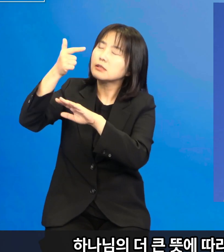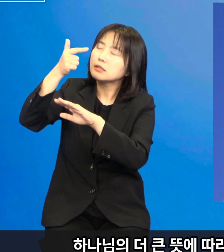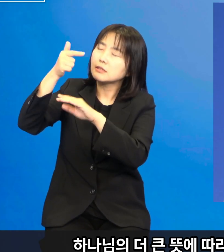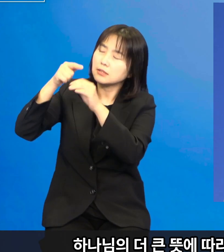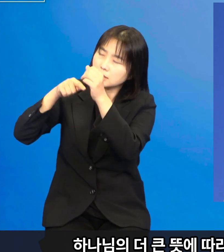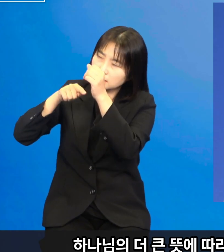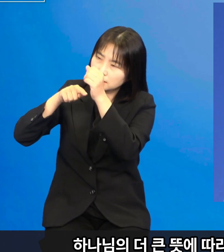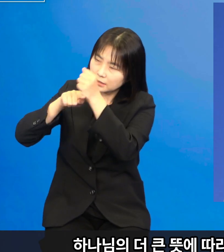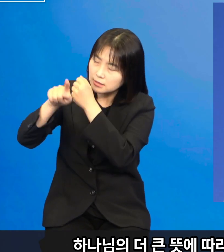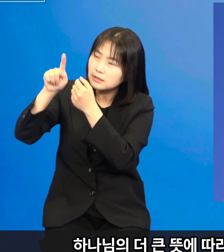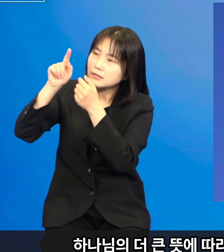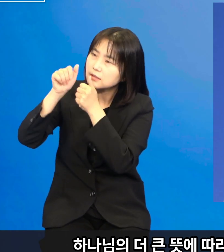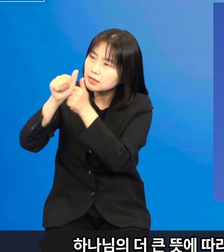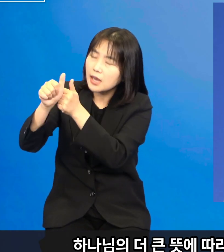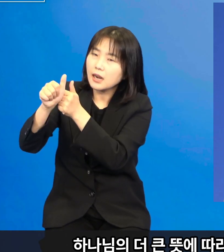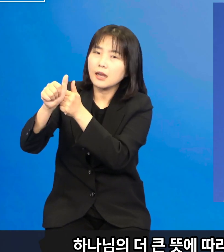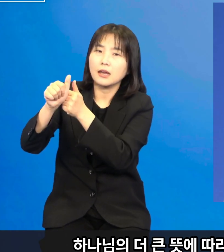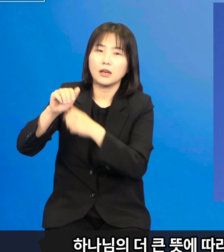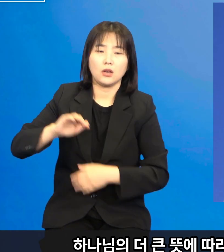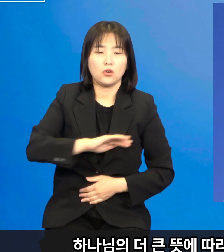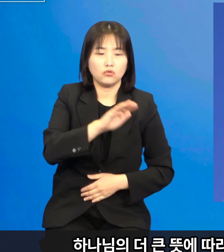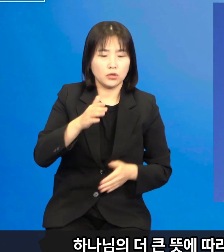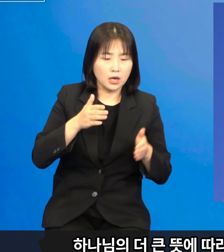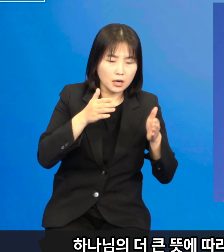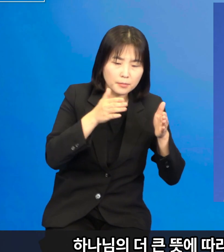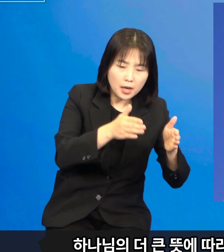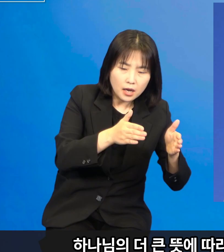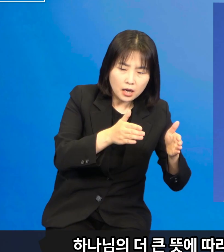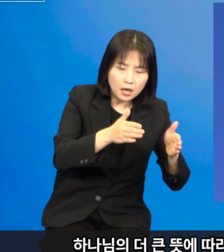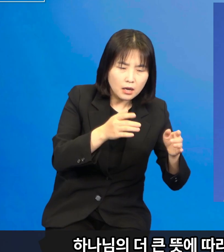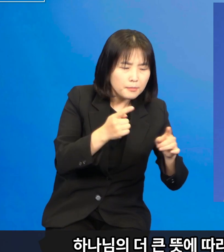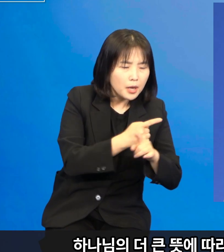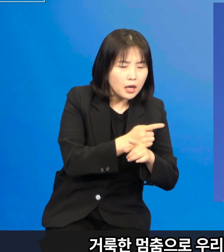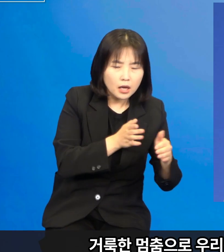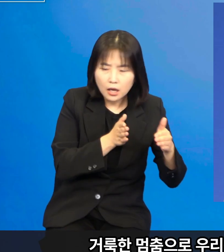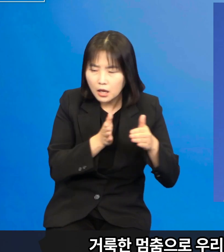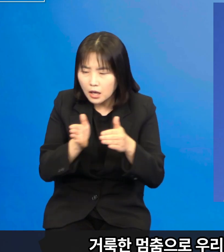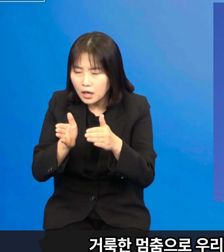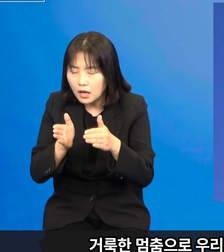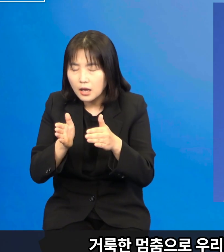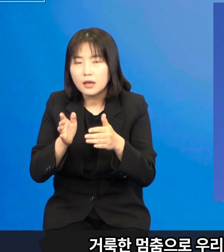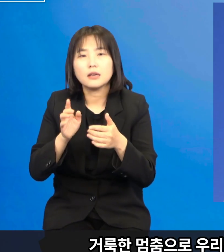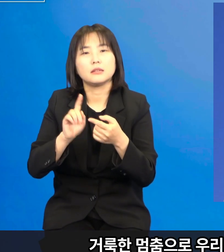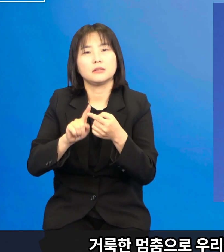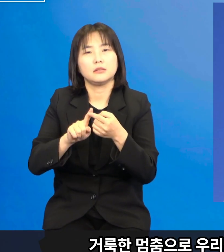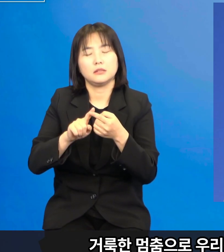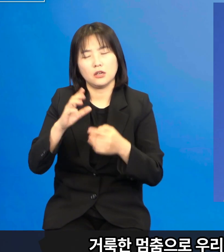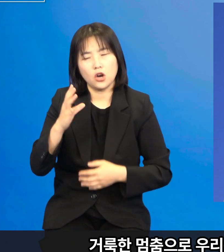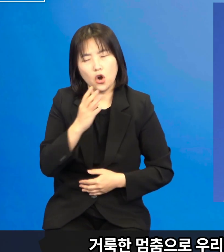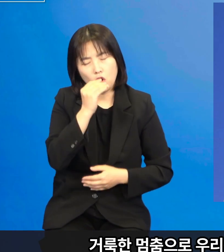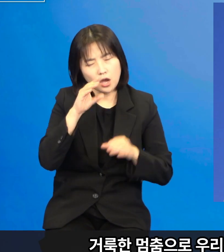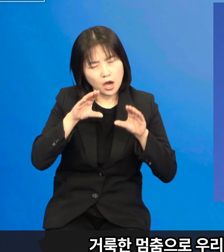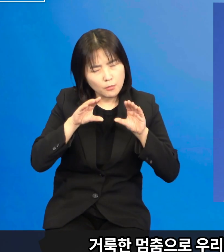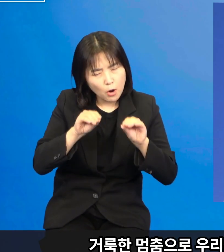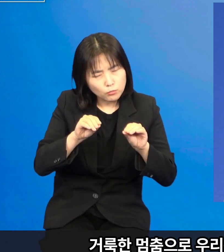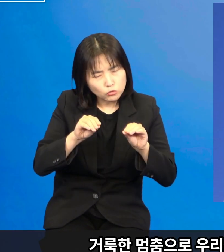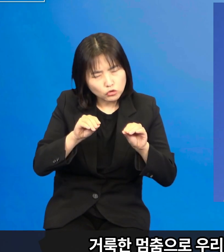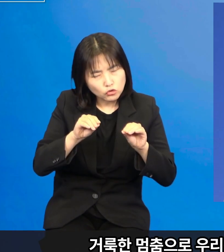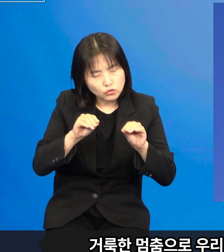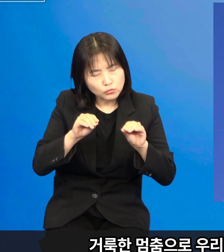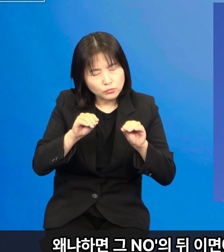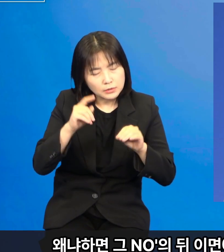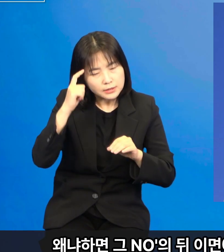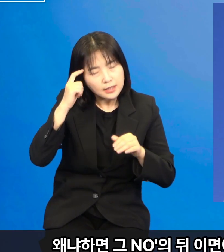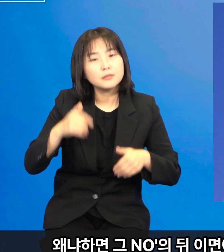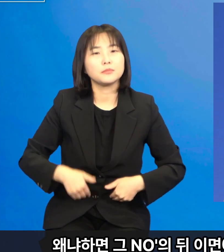따라 우리의 방향을 바꾸시는 거룩한 멈춤으로 우리는 볼 수 있어야